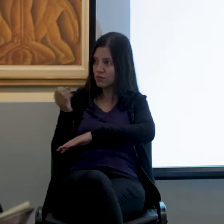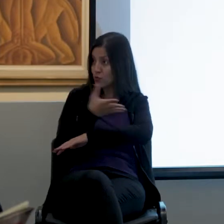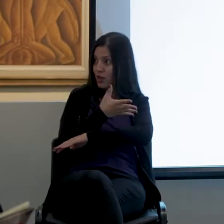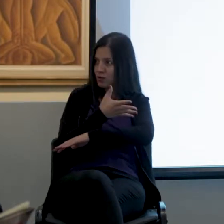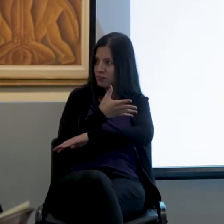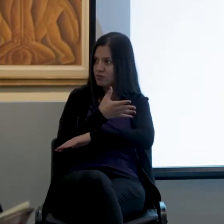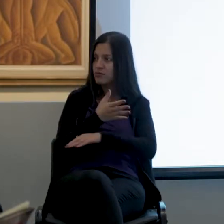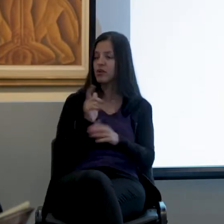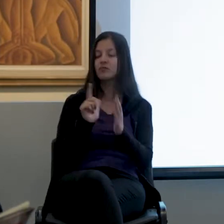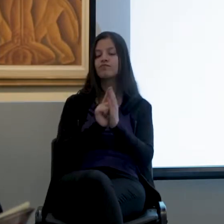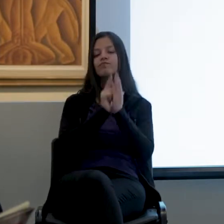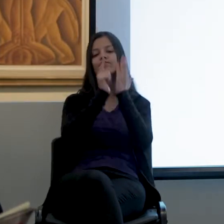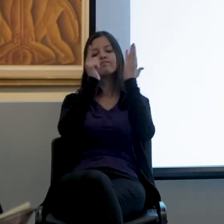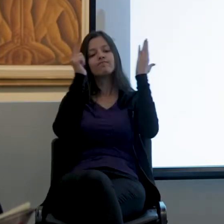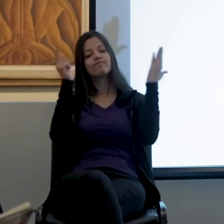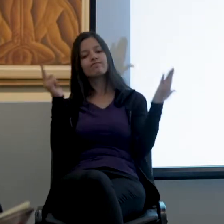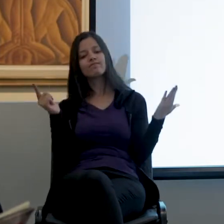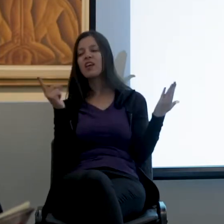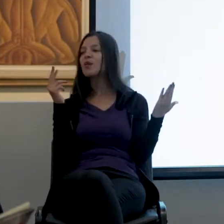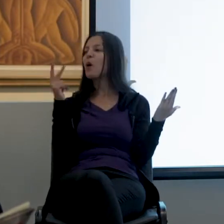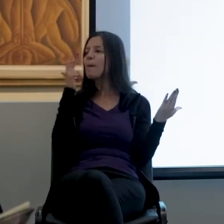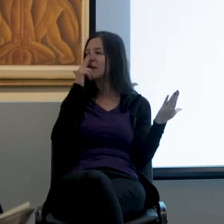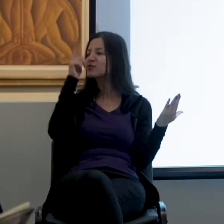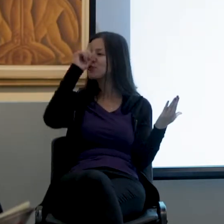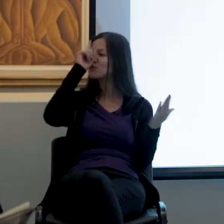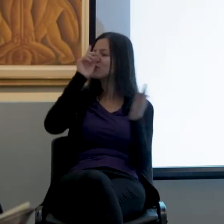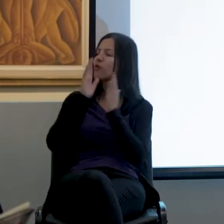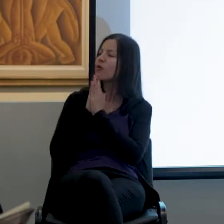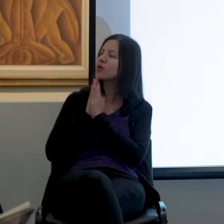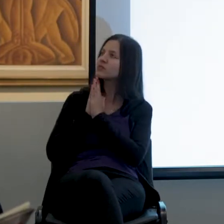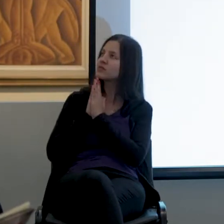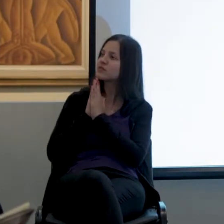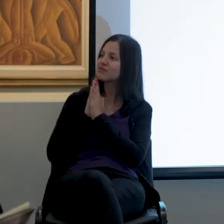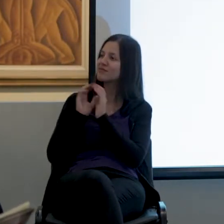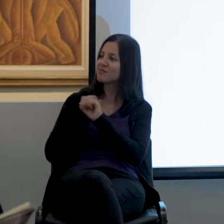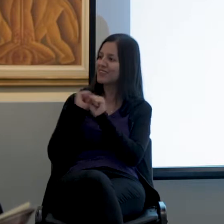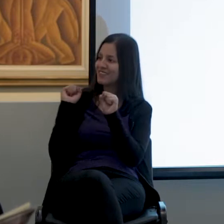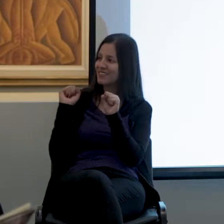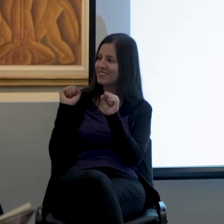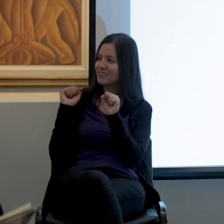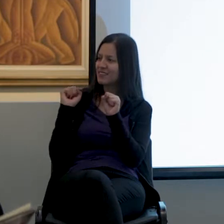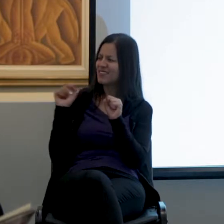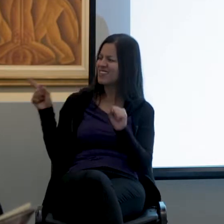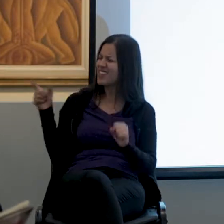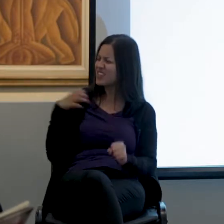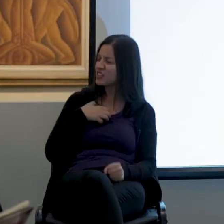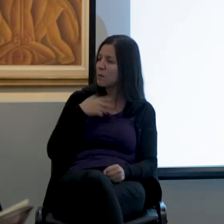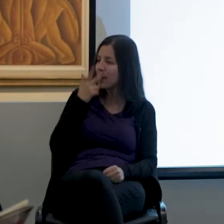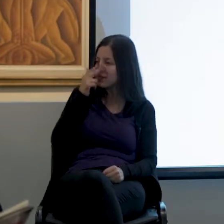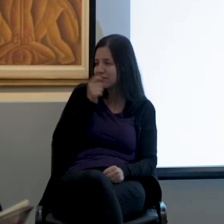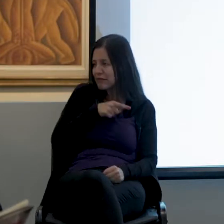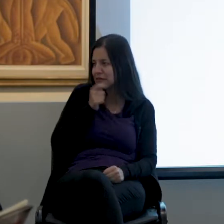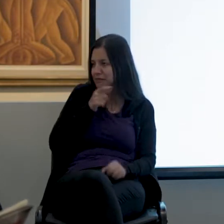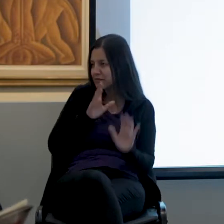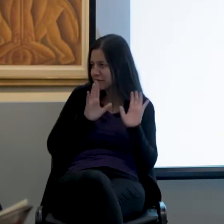Uma delícia de frase, né? O Hegel é incompreensível, mas às vezes ele é tão engraçado.